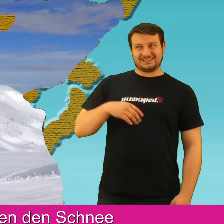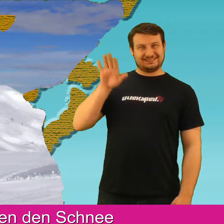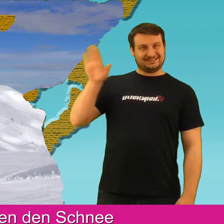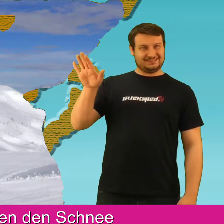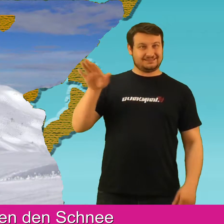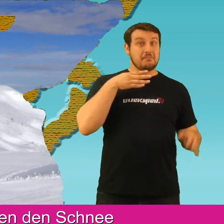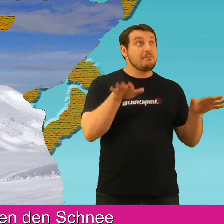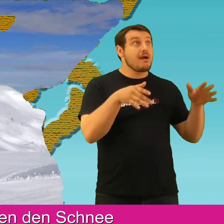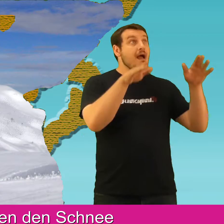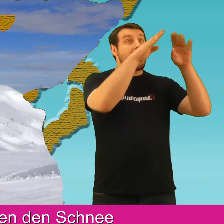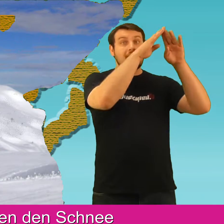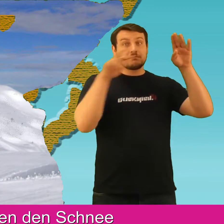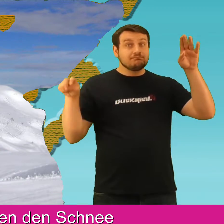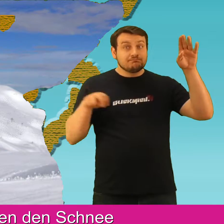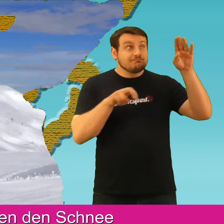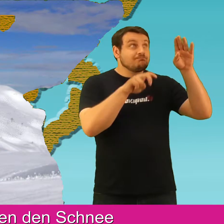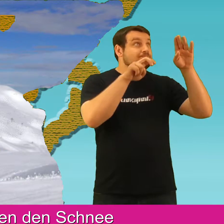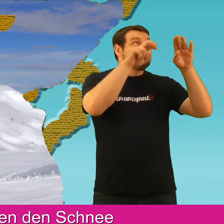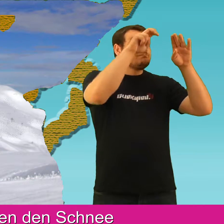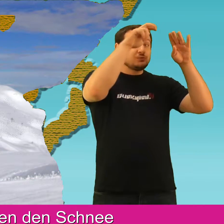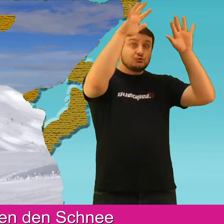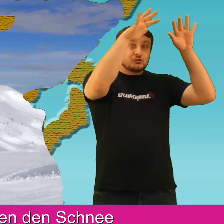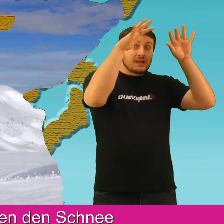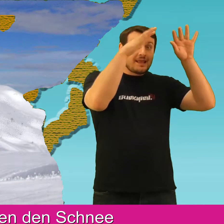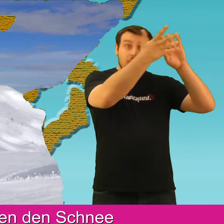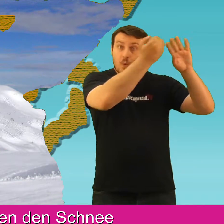Die Chinesen haben den Schnee von den Bergen geholt.